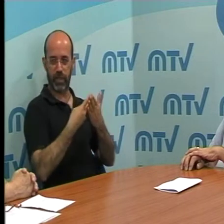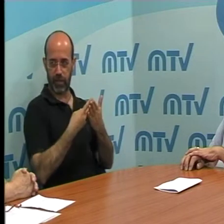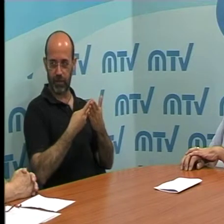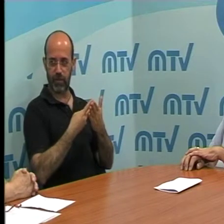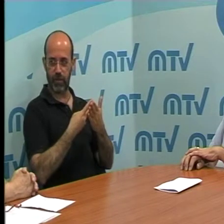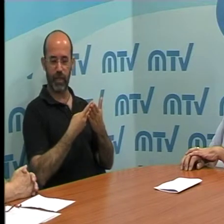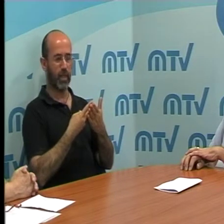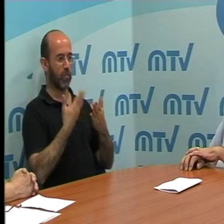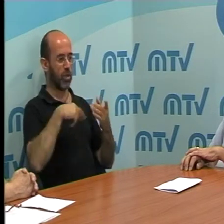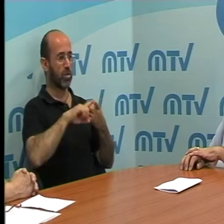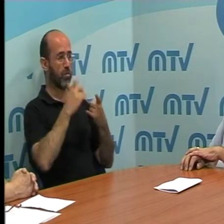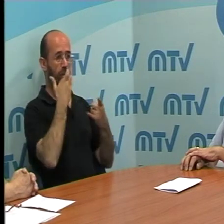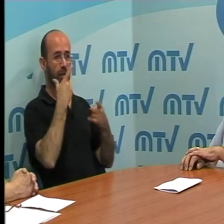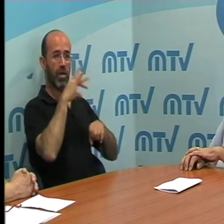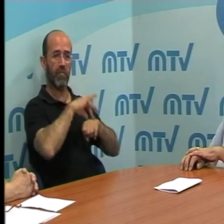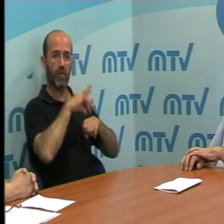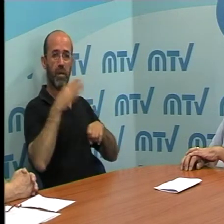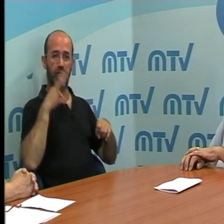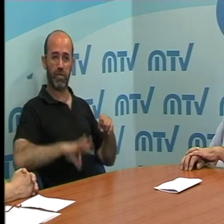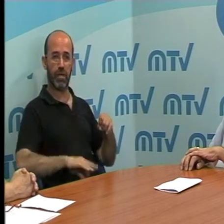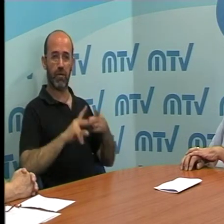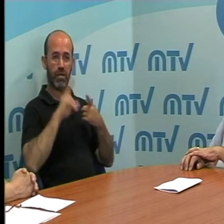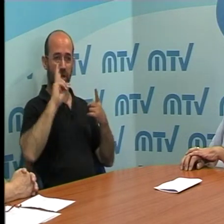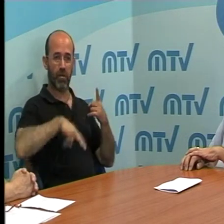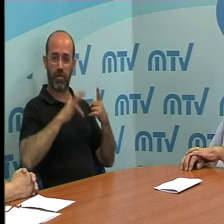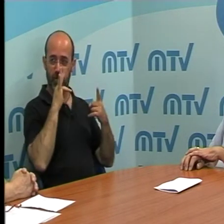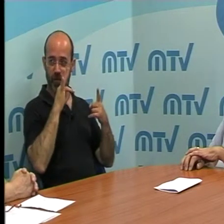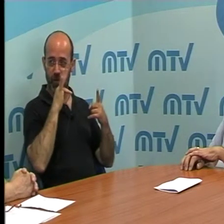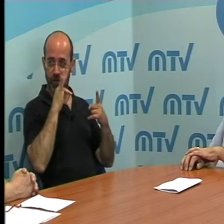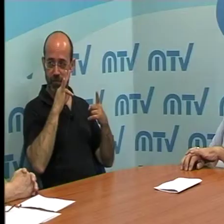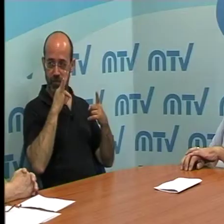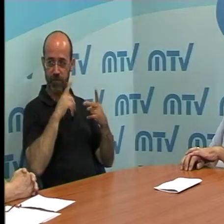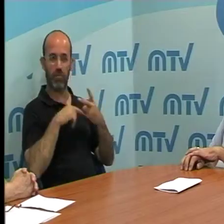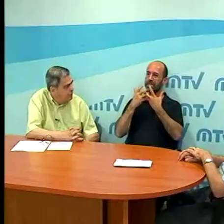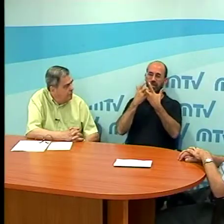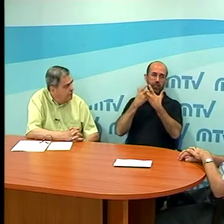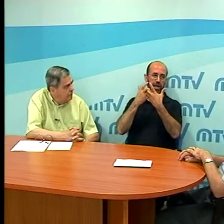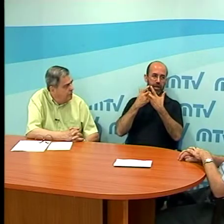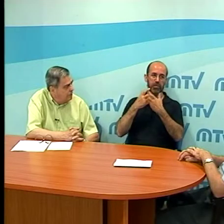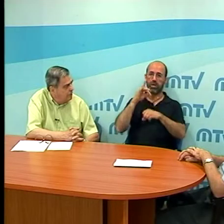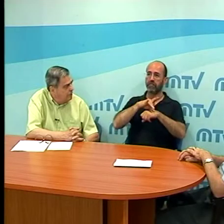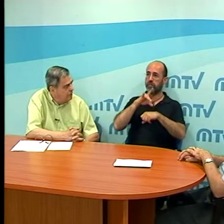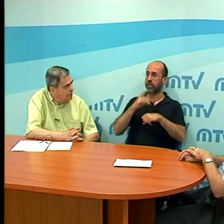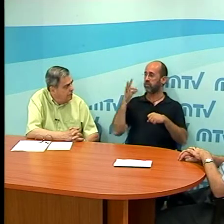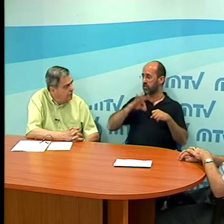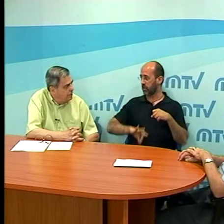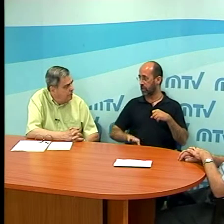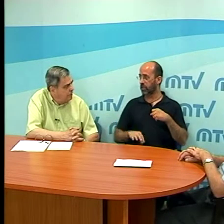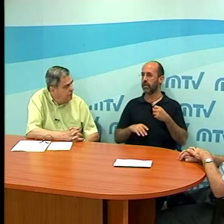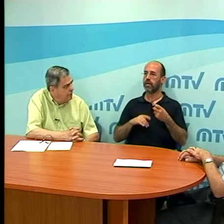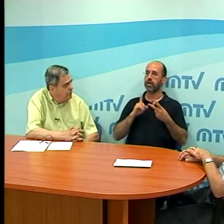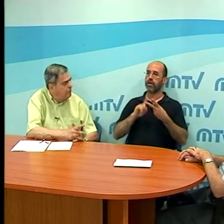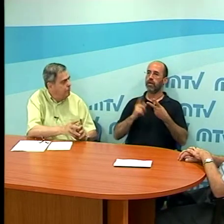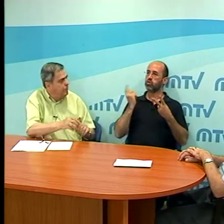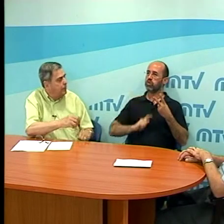un intérprete, ¿no? Pero nosotros, por ejemplo, las enfermedades profesionales no están reconocidas todavía. Tenemos que seguir peleando por las enfermedades